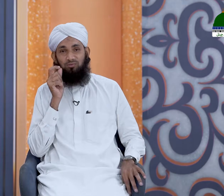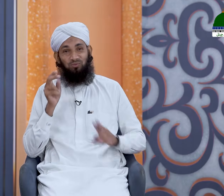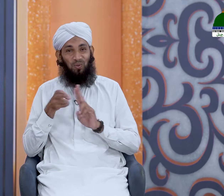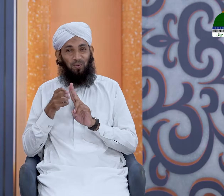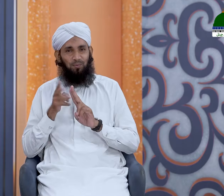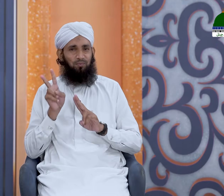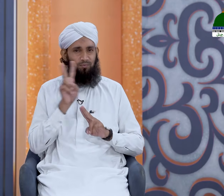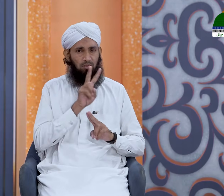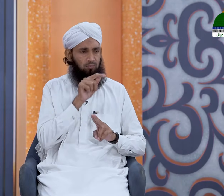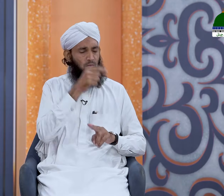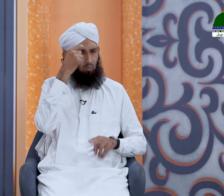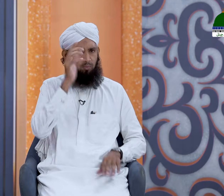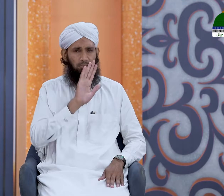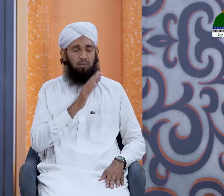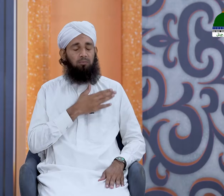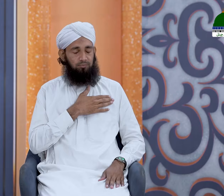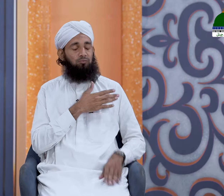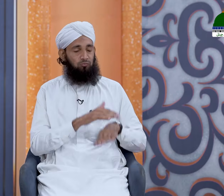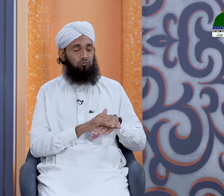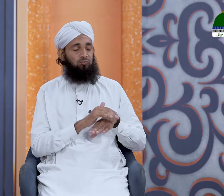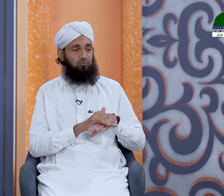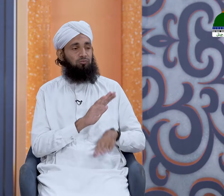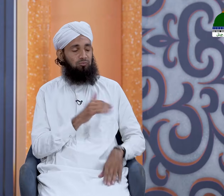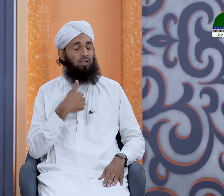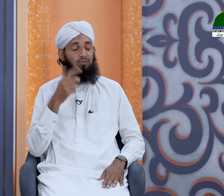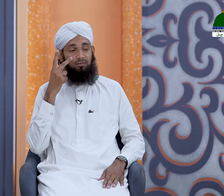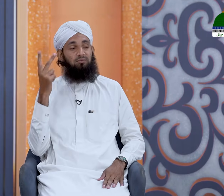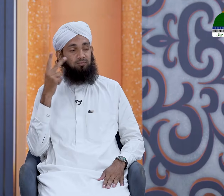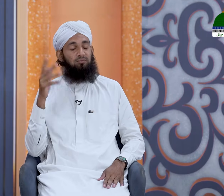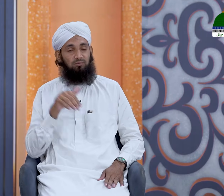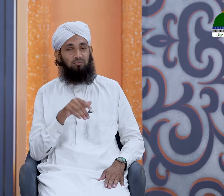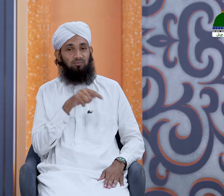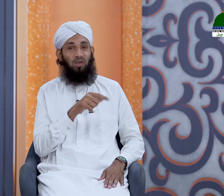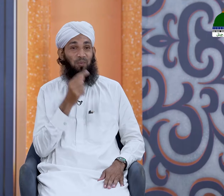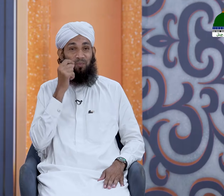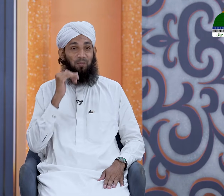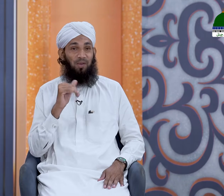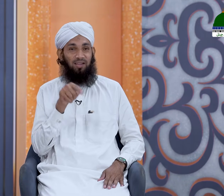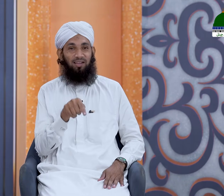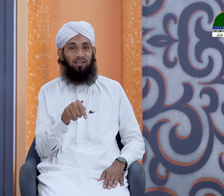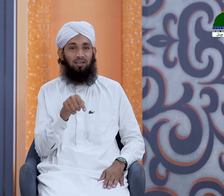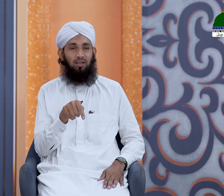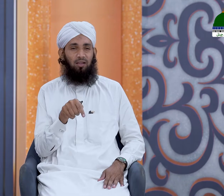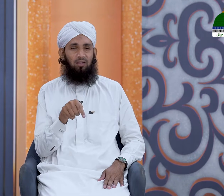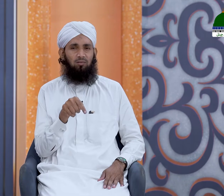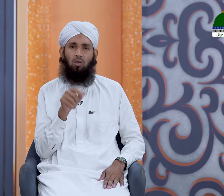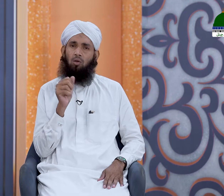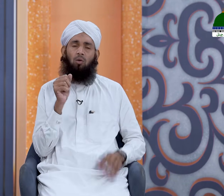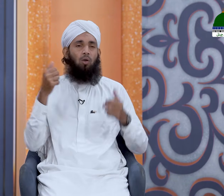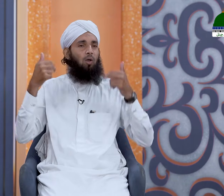اس نے کہا میں کچھ کرتا ہوں۔ اب وہ جو بندہ تھا جس کے والد صاحب بیمار ہوئے تھے، اس نے تھوڑی دیر بعد دوبارہ فون کیا۔